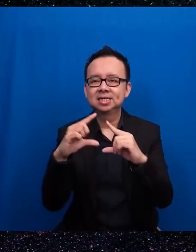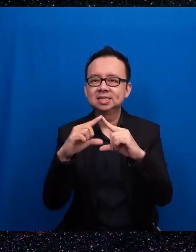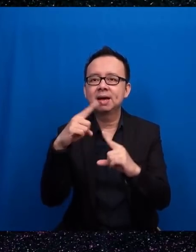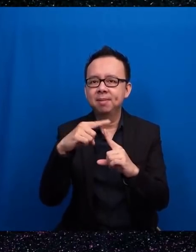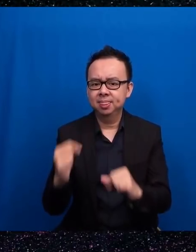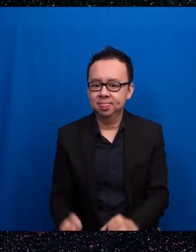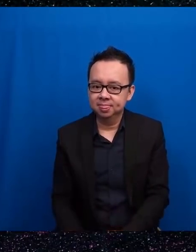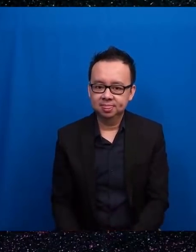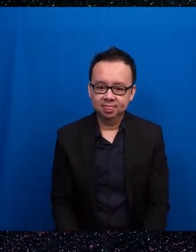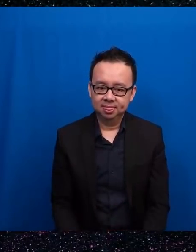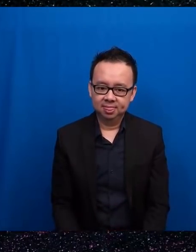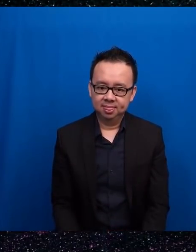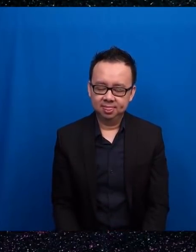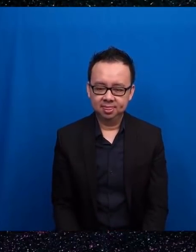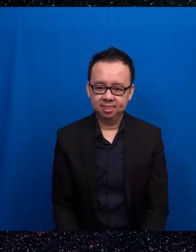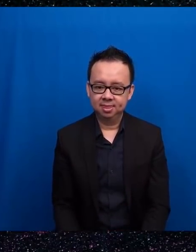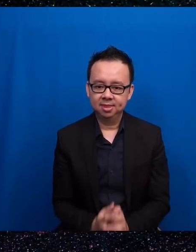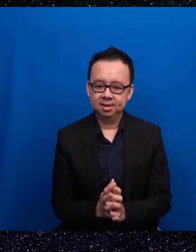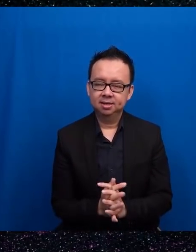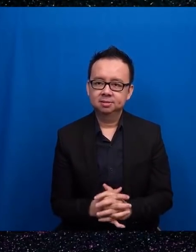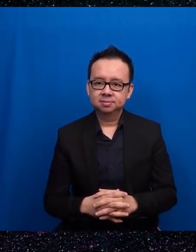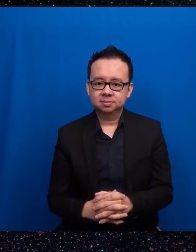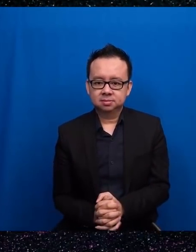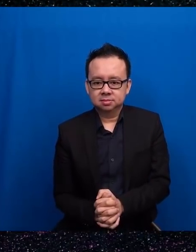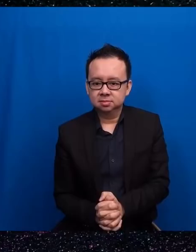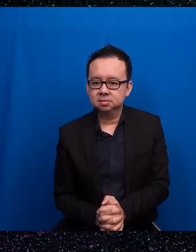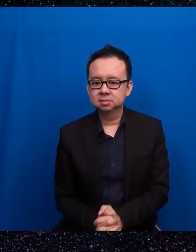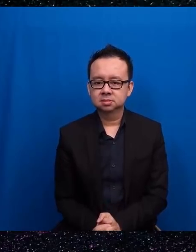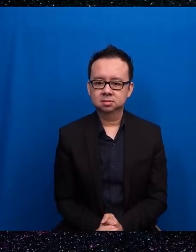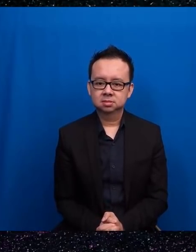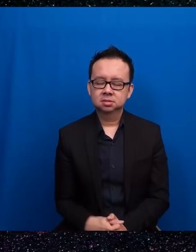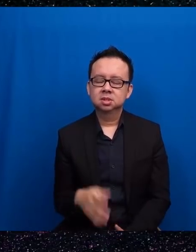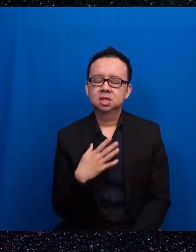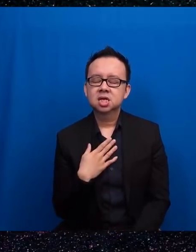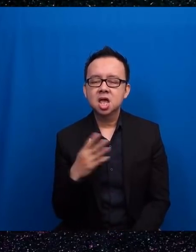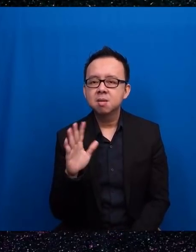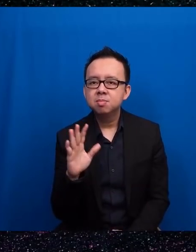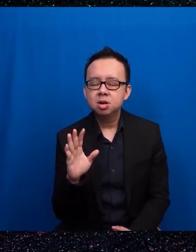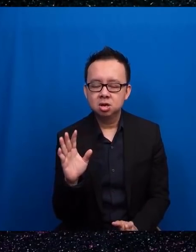saya spontan. Saya belum beritahu tim PAW, tapi mereka